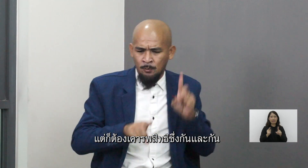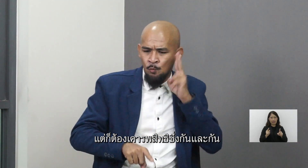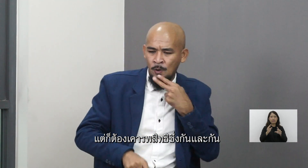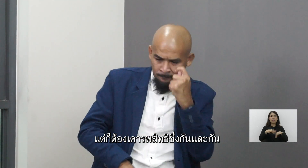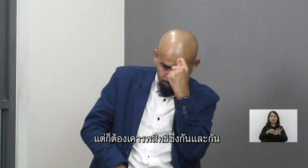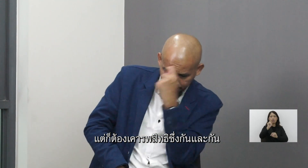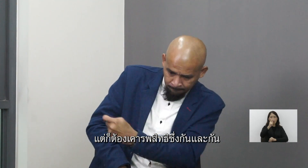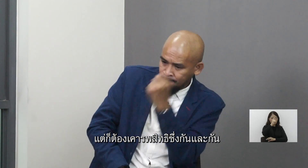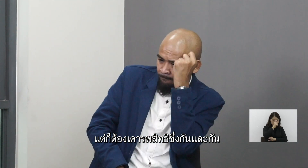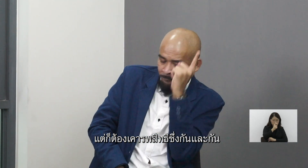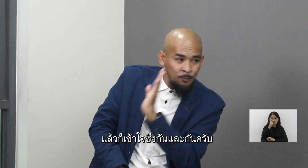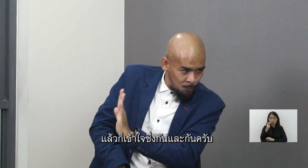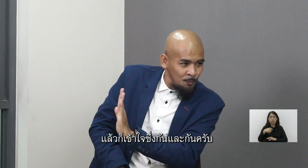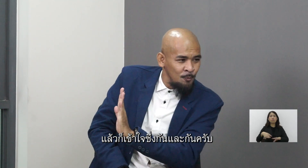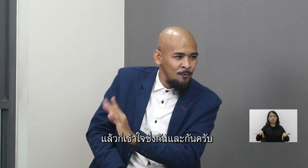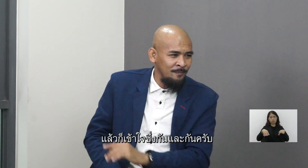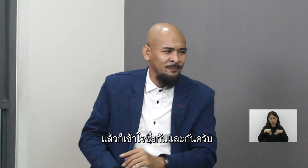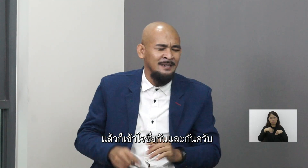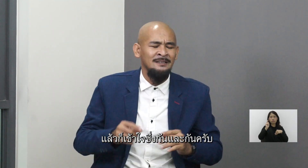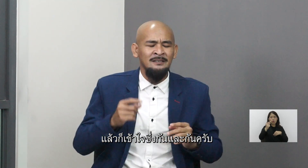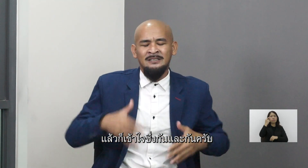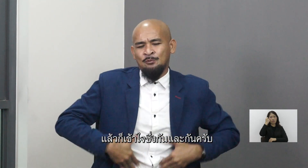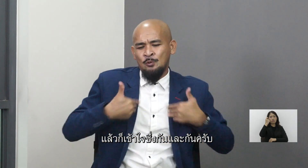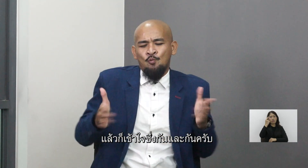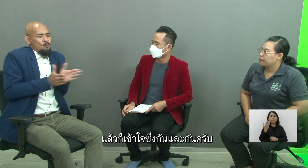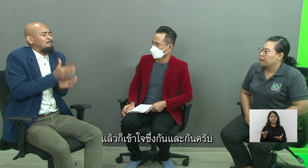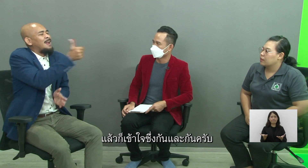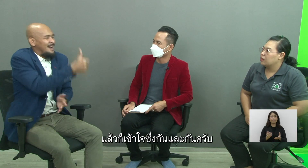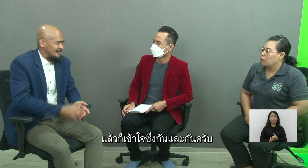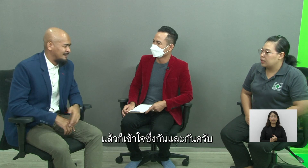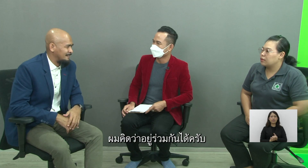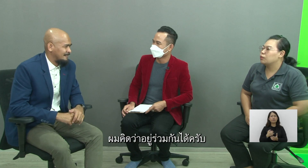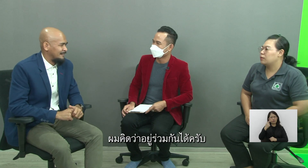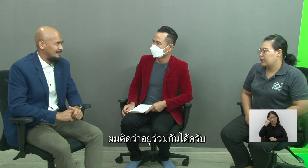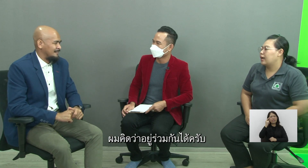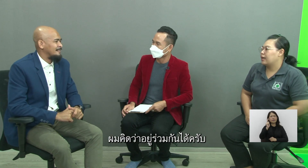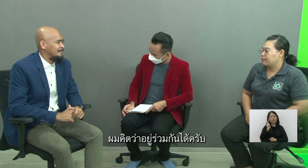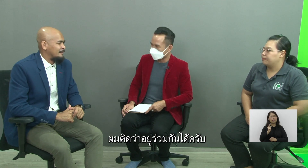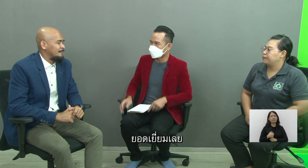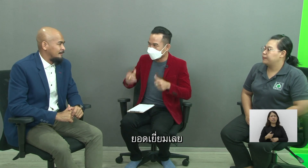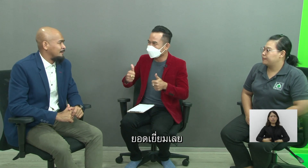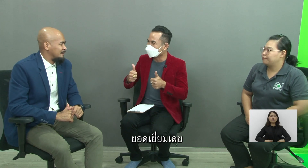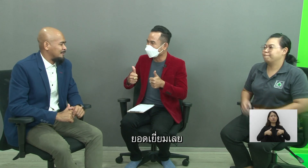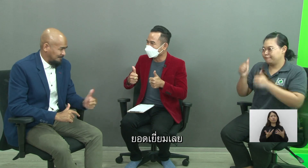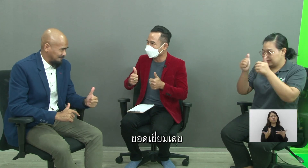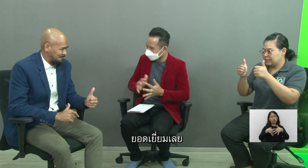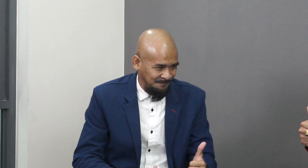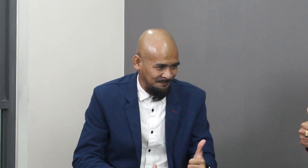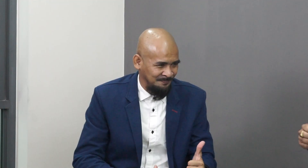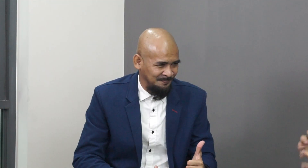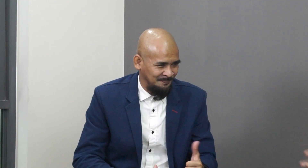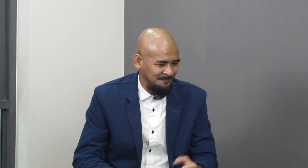องเคารพสิทธิ์ของซึ่งกันและกันแล้วก็เข้าใจซึ่งกันและกันอย่างเงี้ยครับผมคิดว่าอยู่ร่วมกันได้ครับ ยอดเยี่ยมเลยครับ